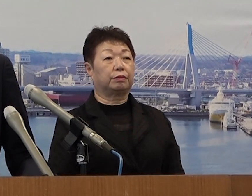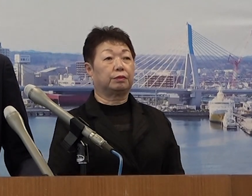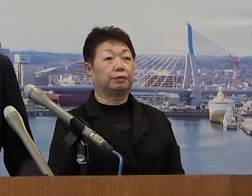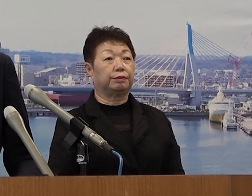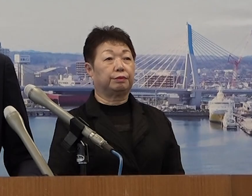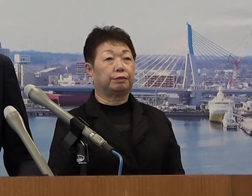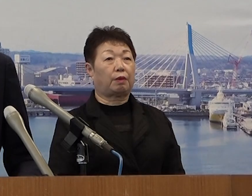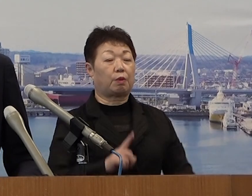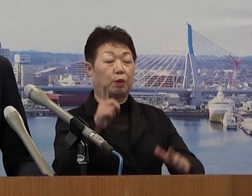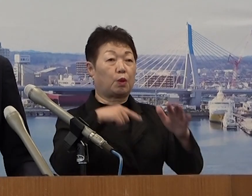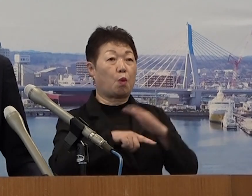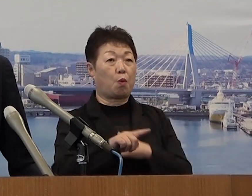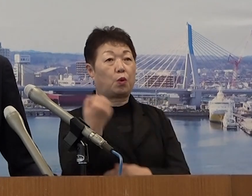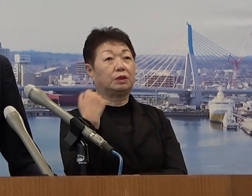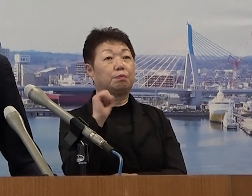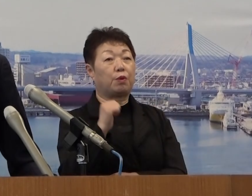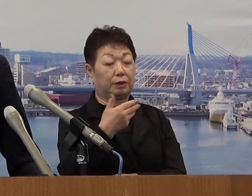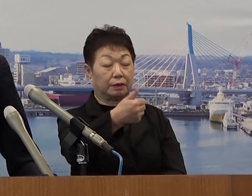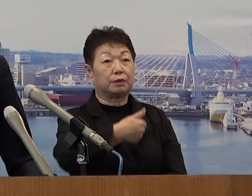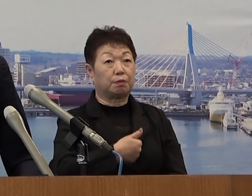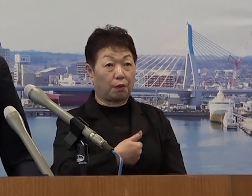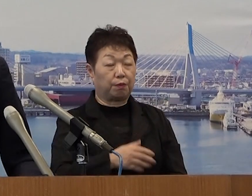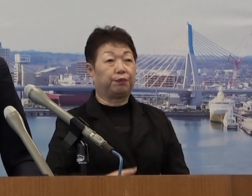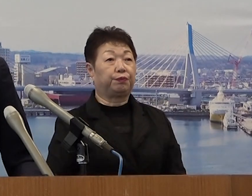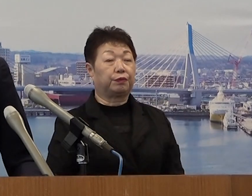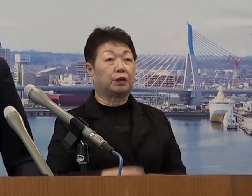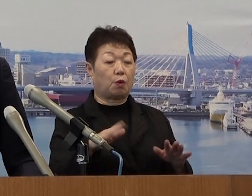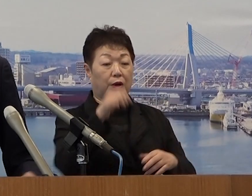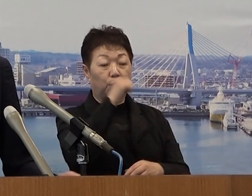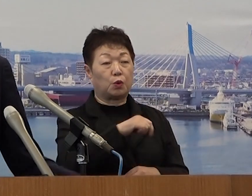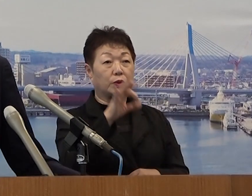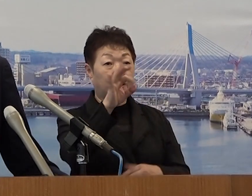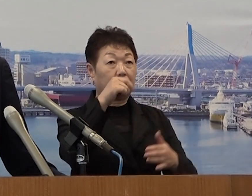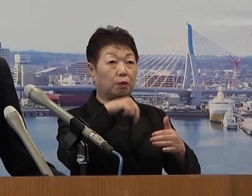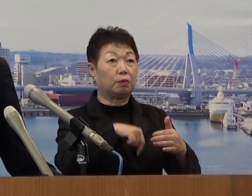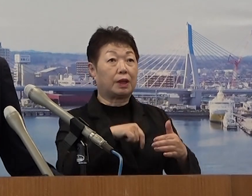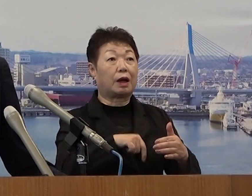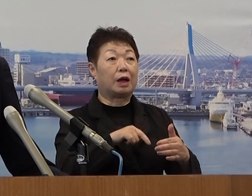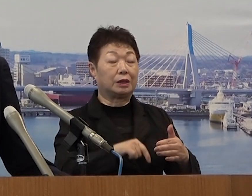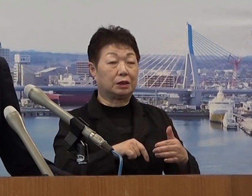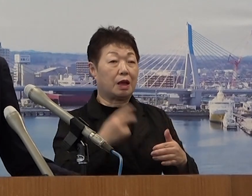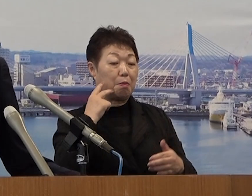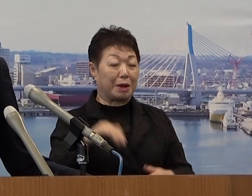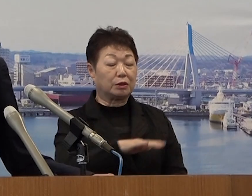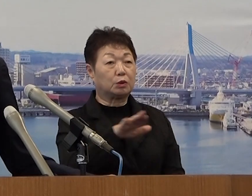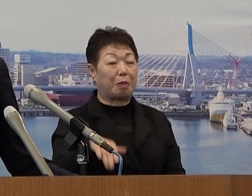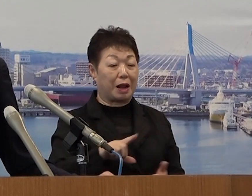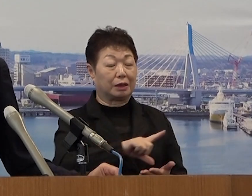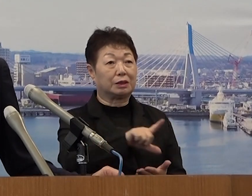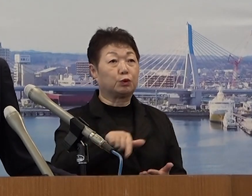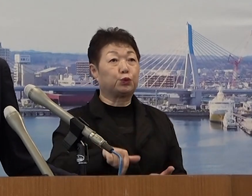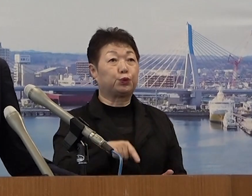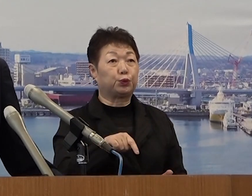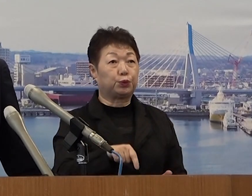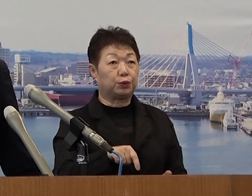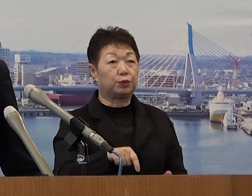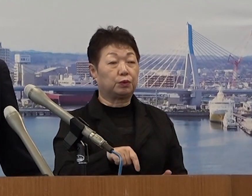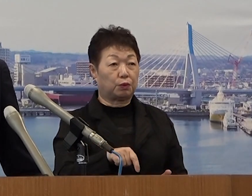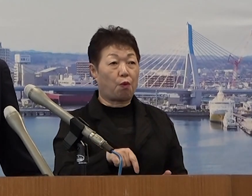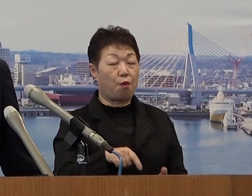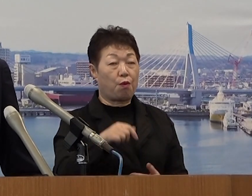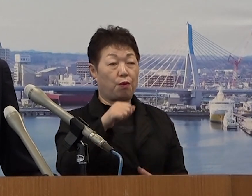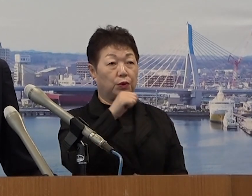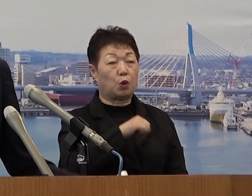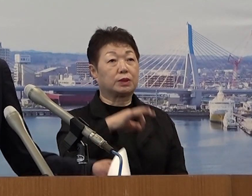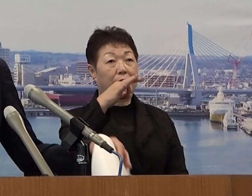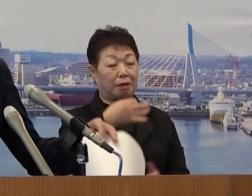もすみません、東日報下山です。あの今回の予算の中に、松原地区の、予算